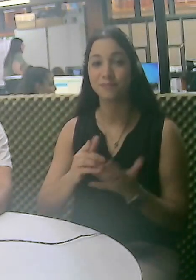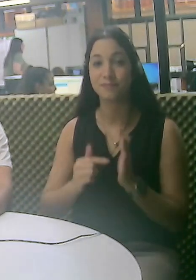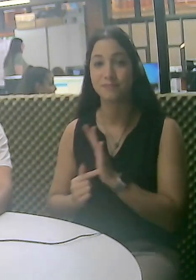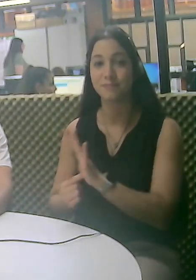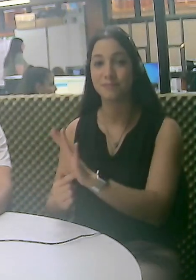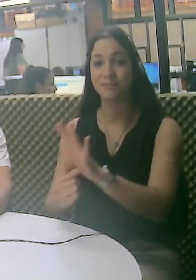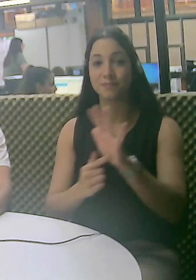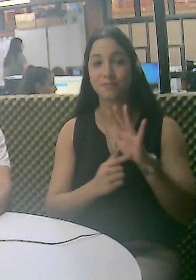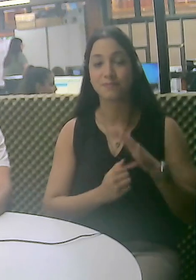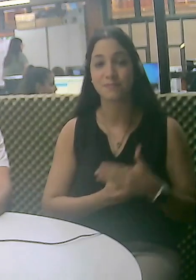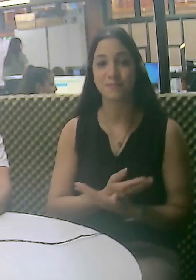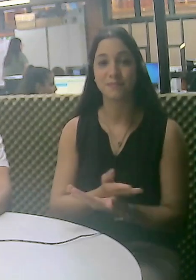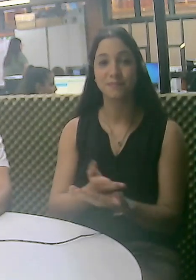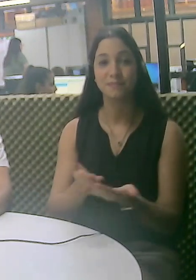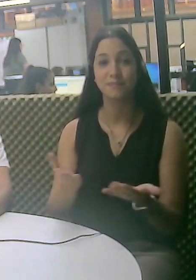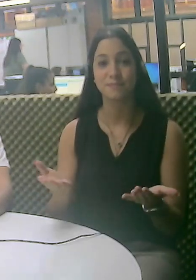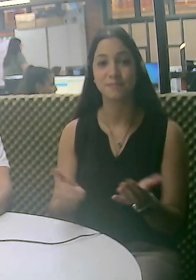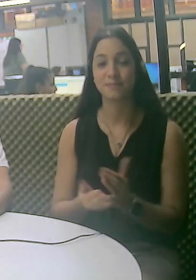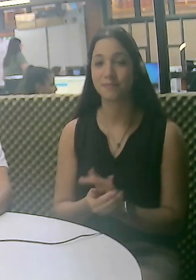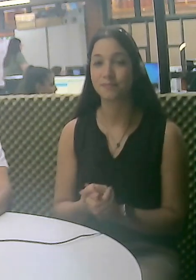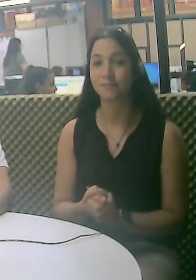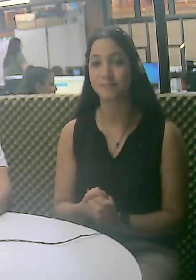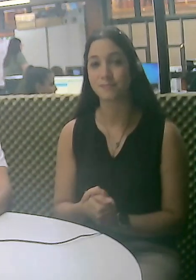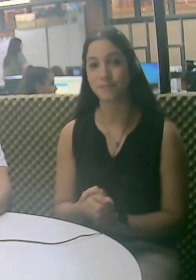Uberlândia no ar pra você.